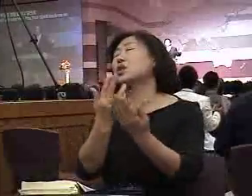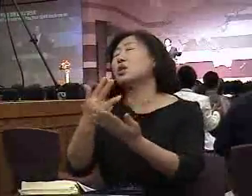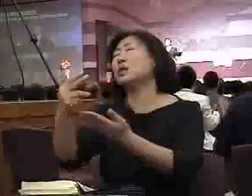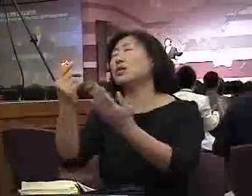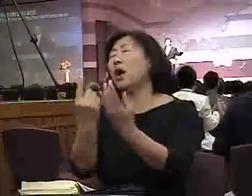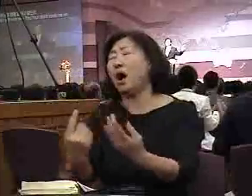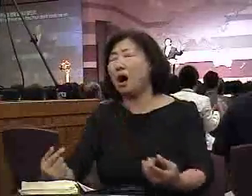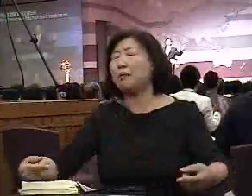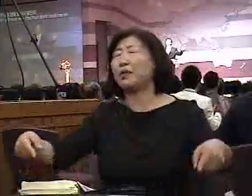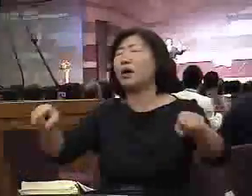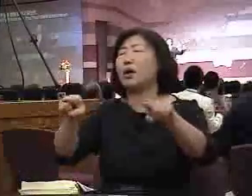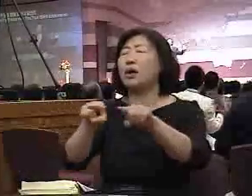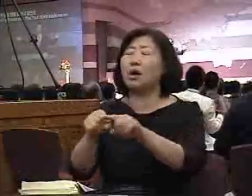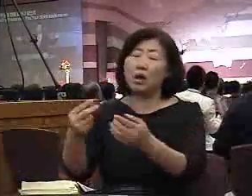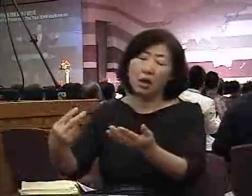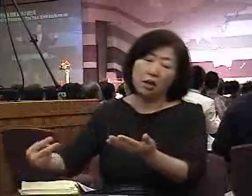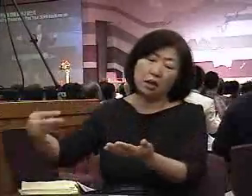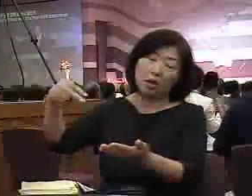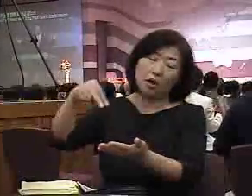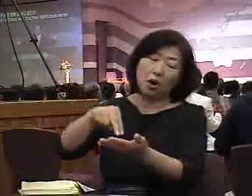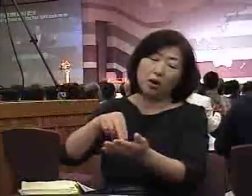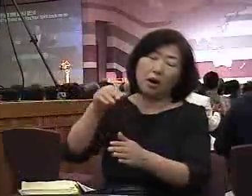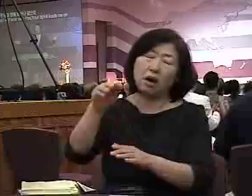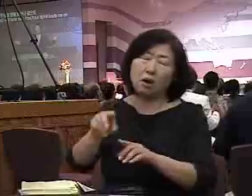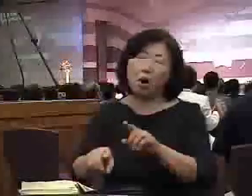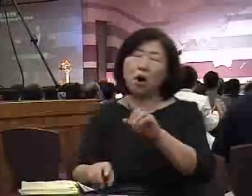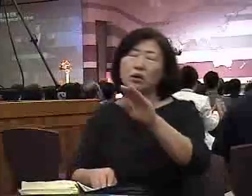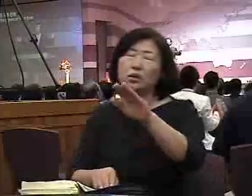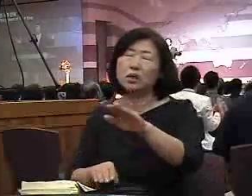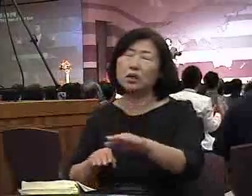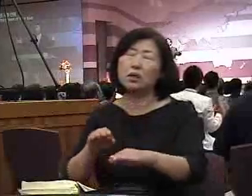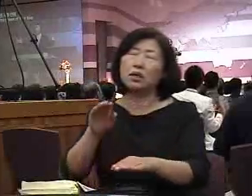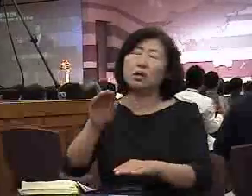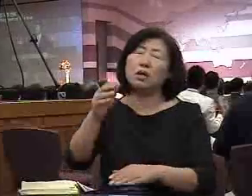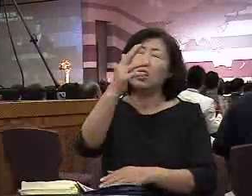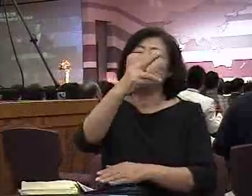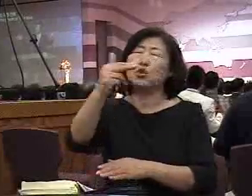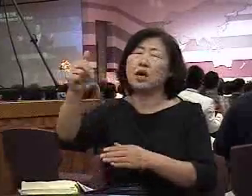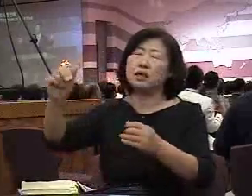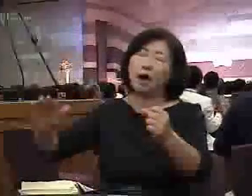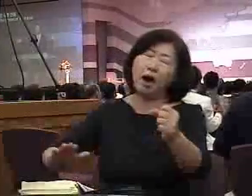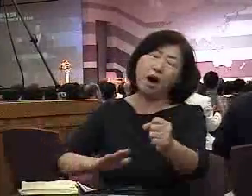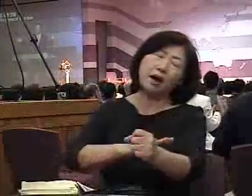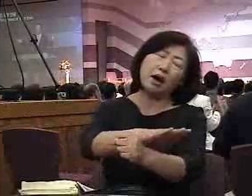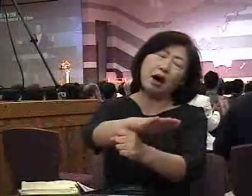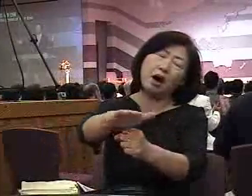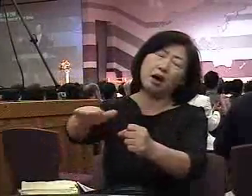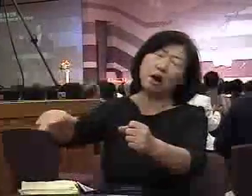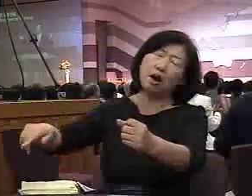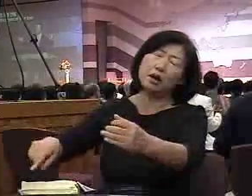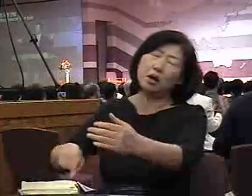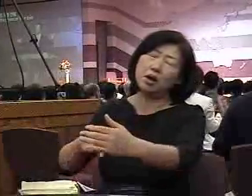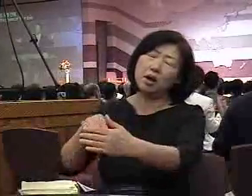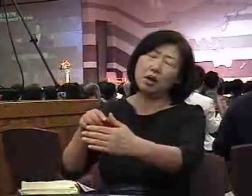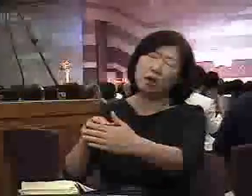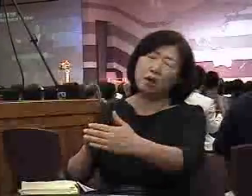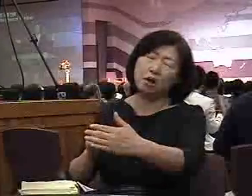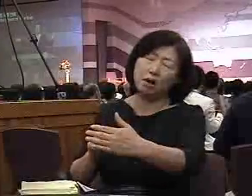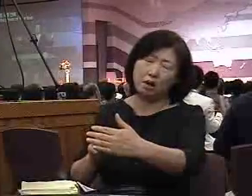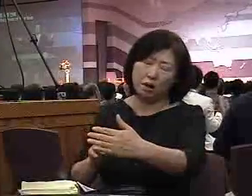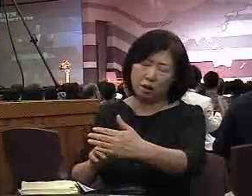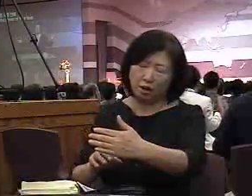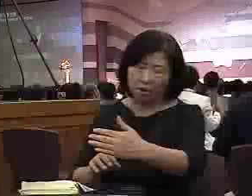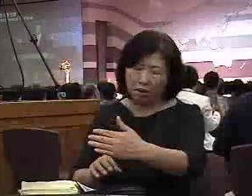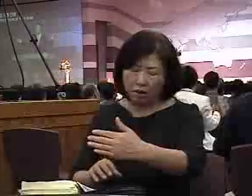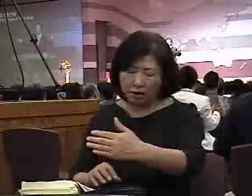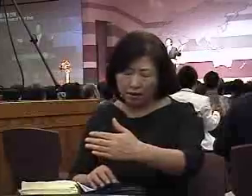나 주님과 함께 일어나 걸으리. 주의 살아가네.